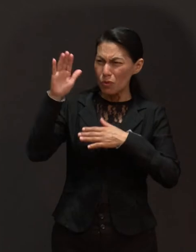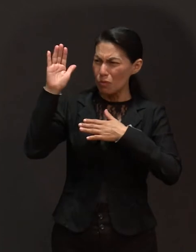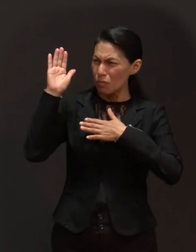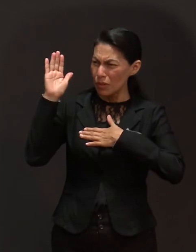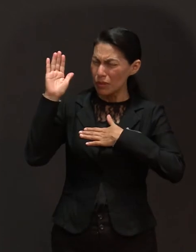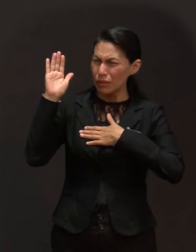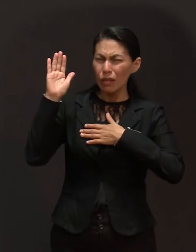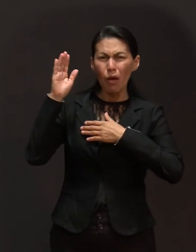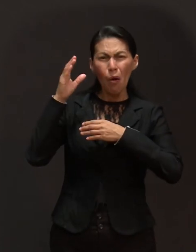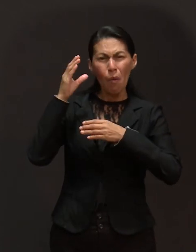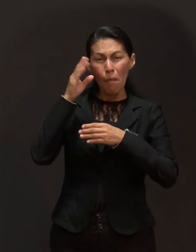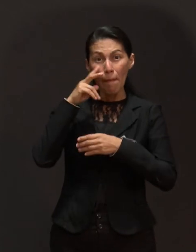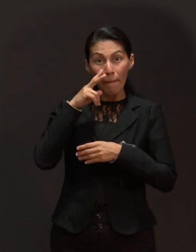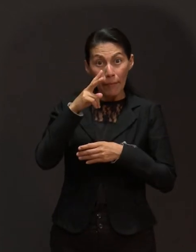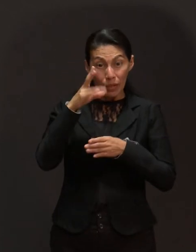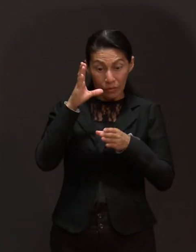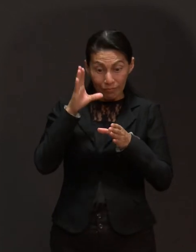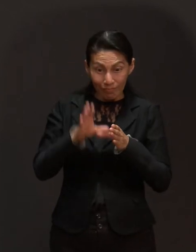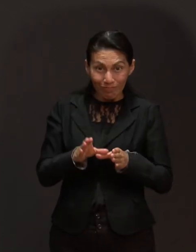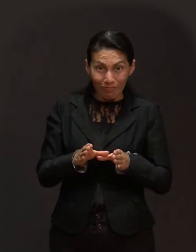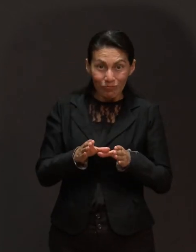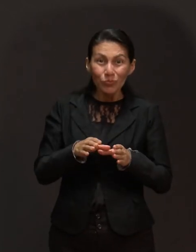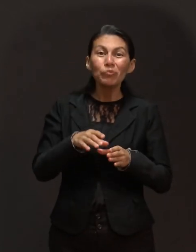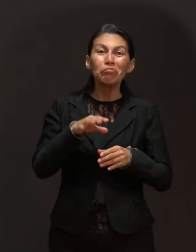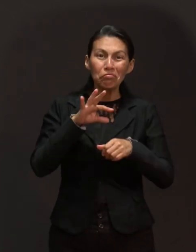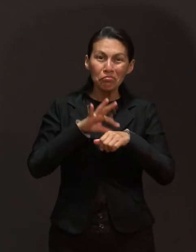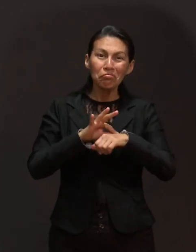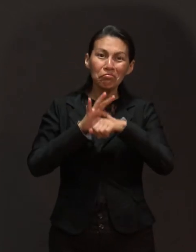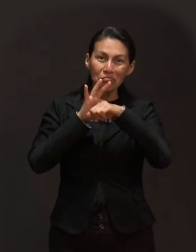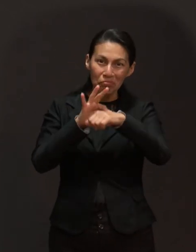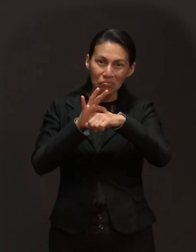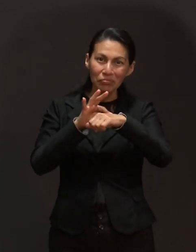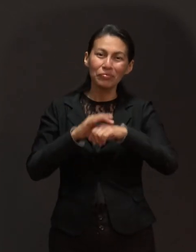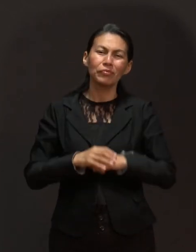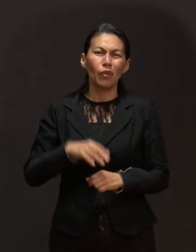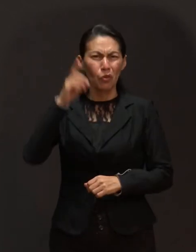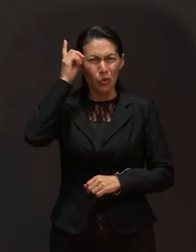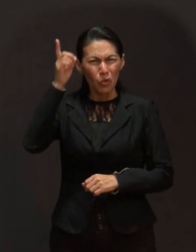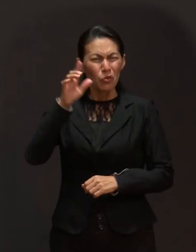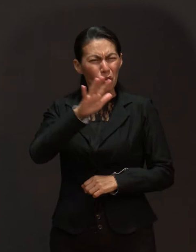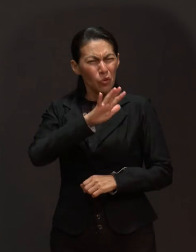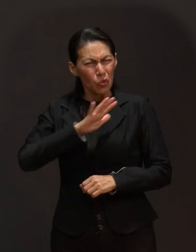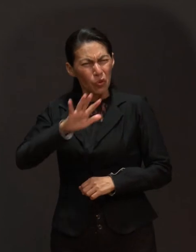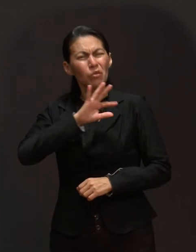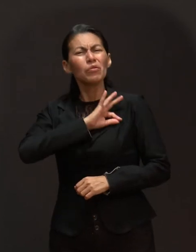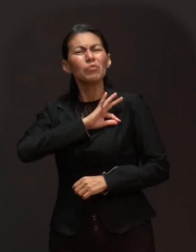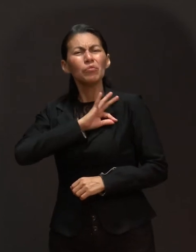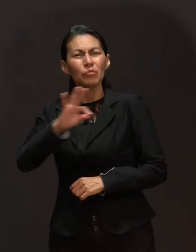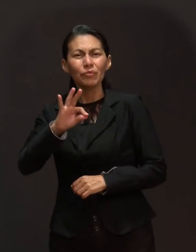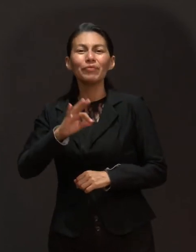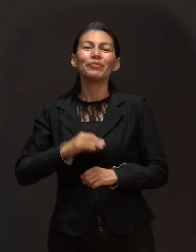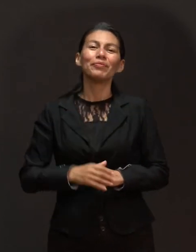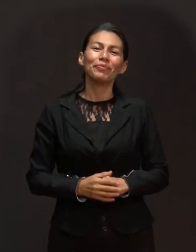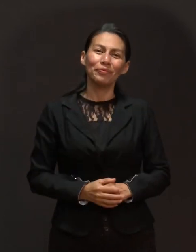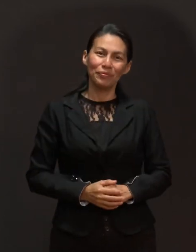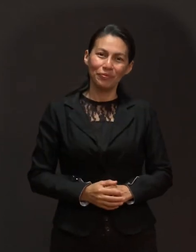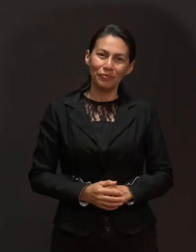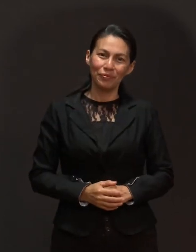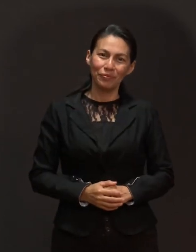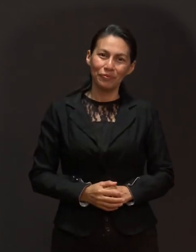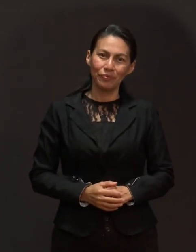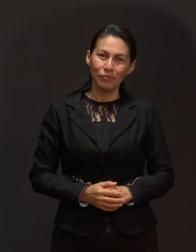verás cómo las promesas de Dios se cumplen finalmente, porque Dios es el Dios de lo imposible.